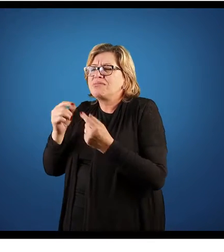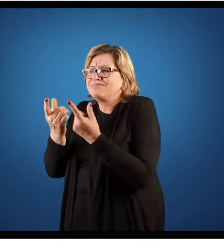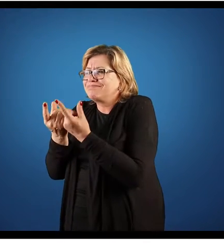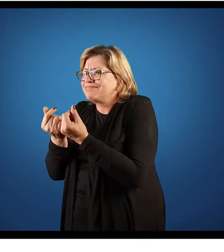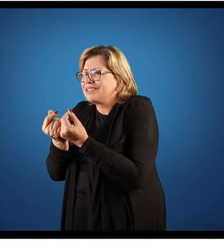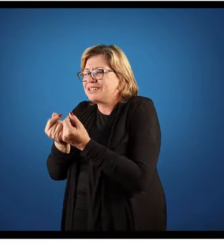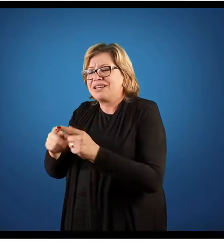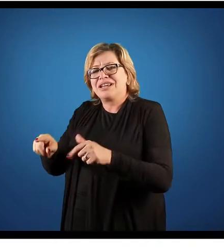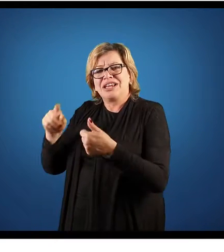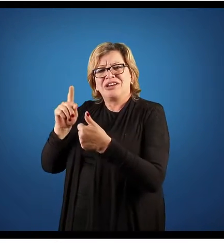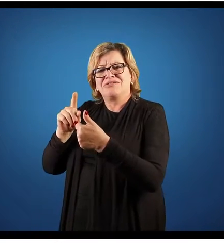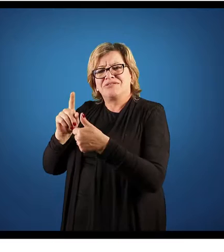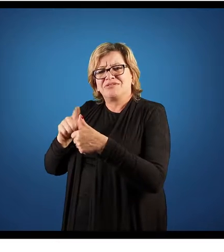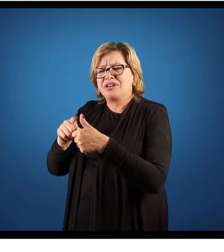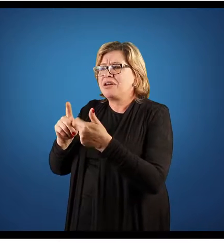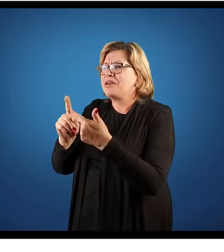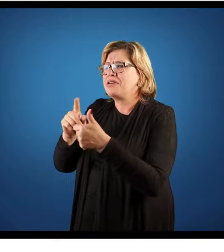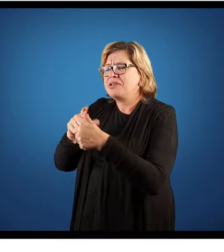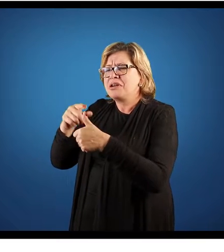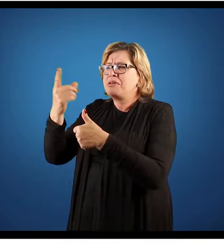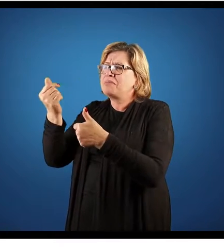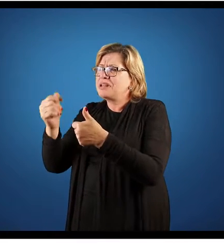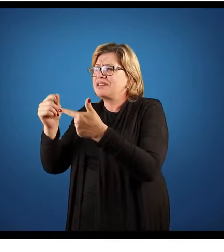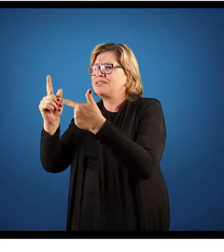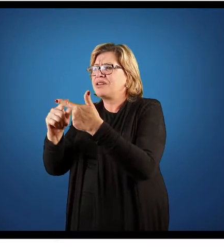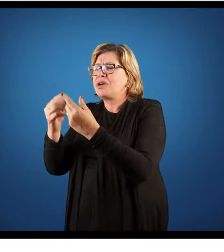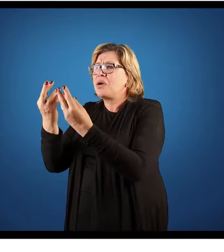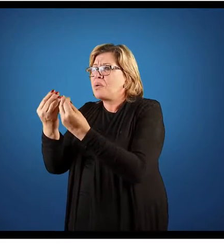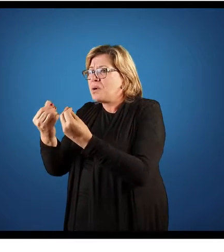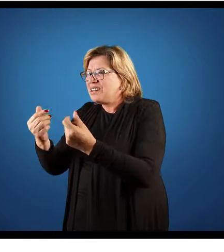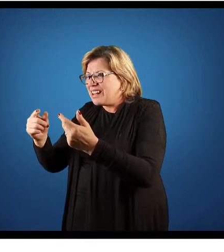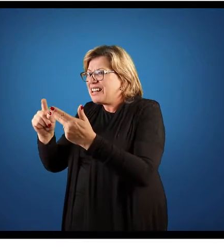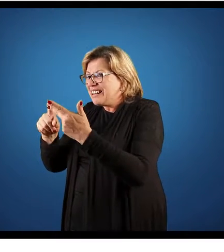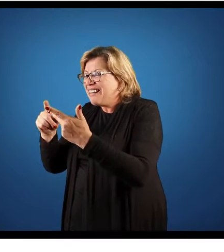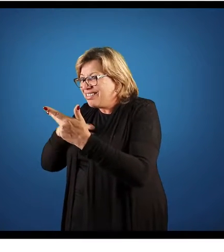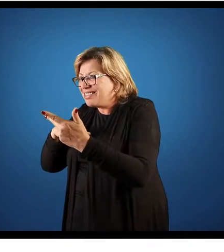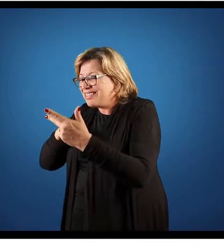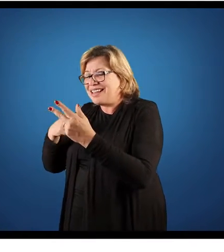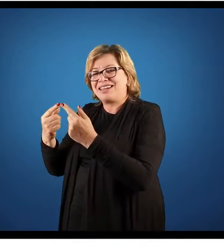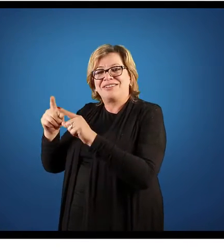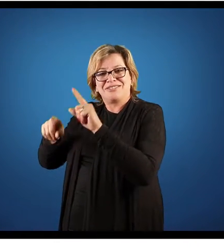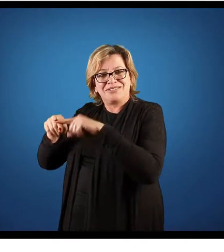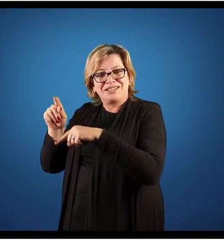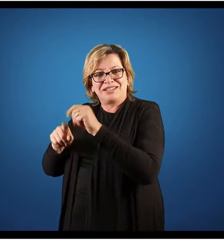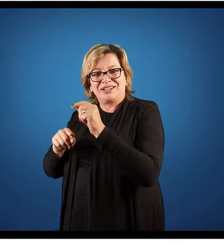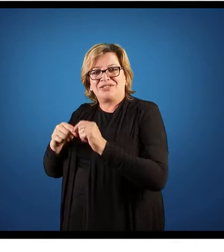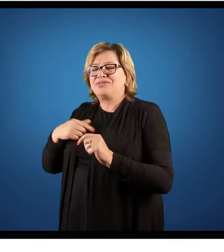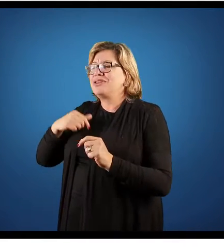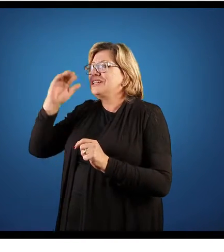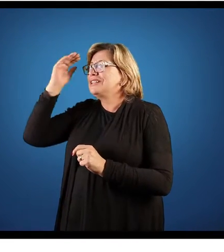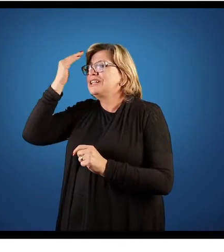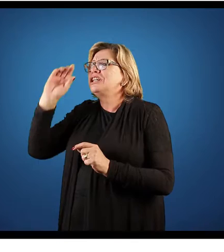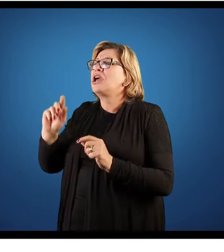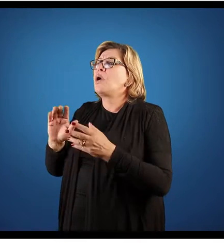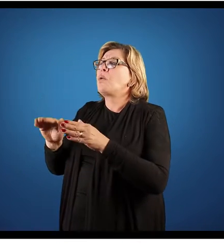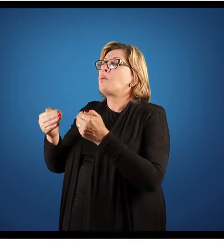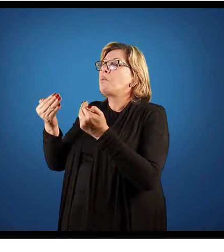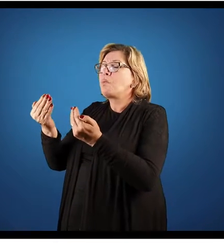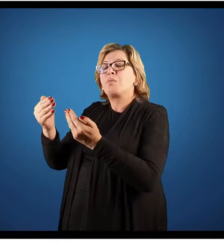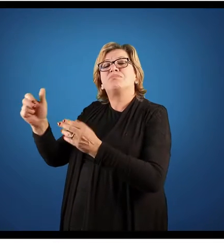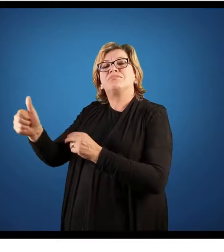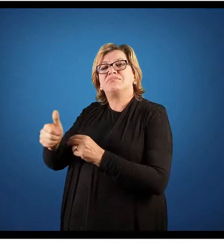por preço aliado a uma qualidade e disponibilidade de atendimento eu vou procurar entender qual é o melhor fornecedor